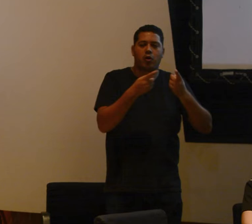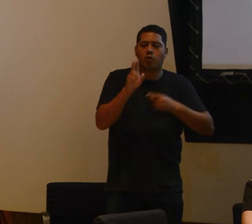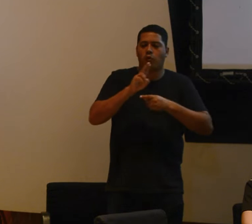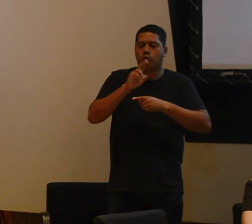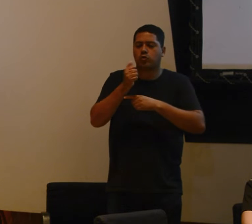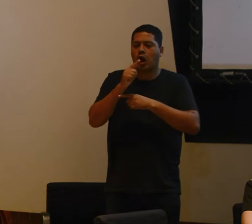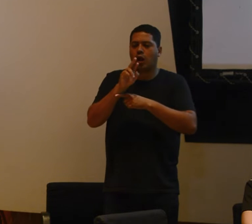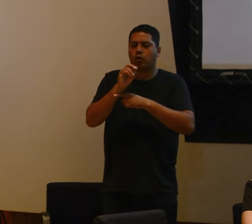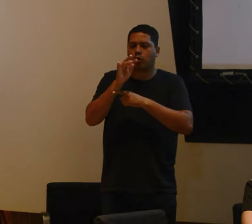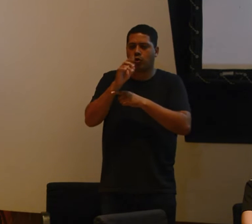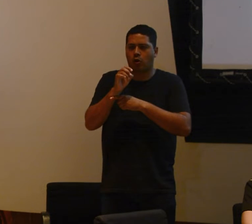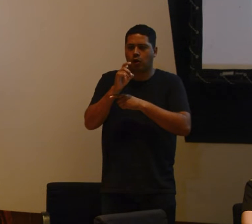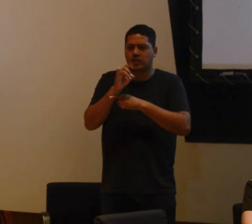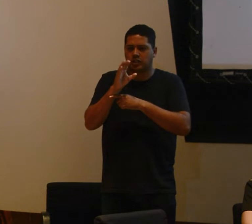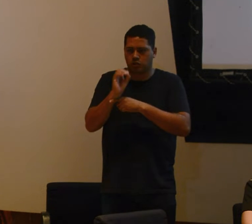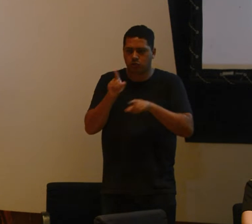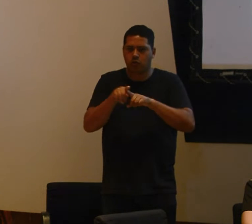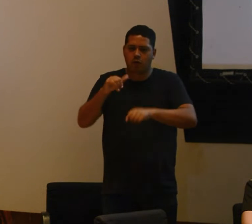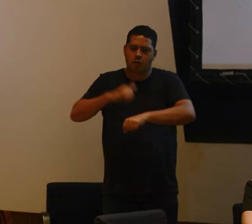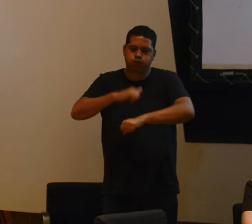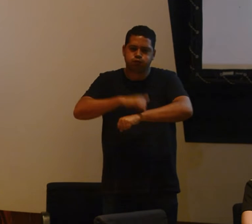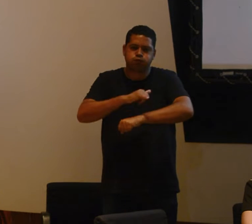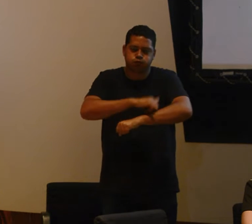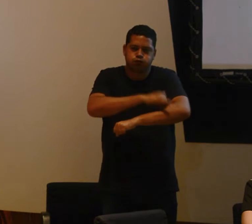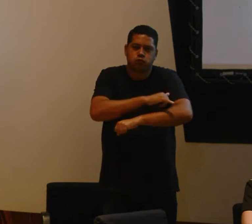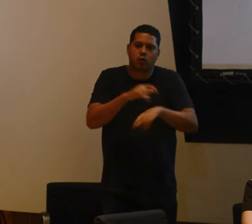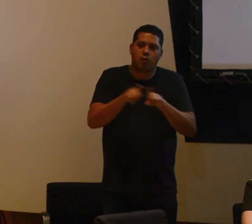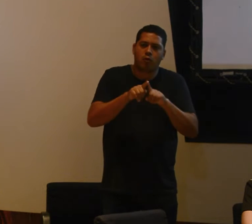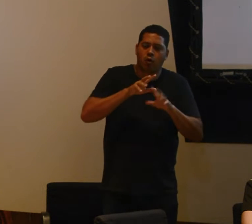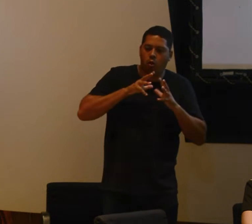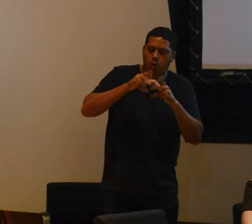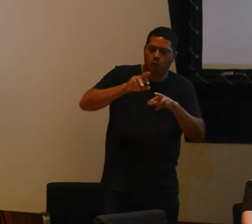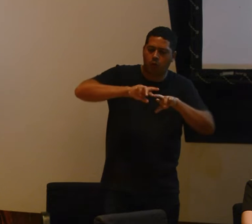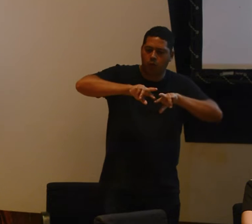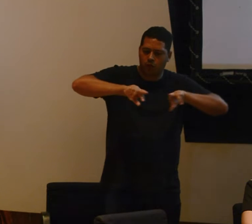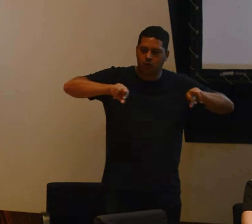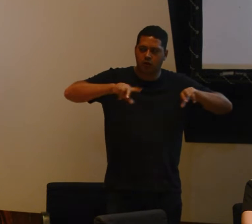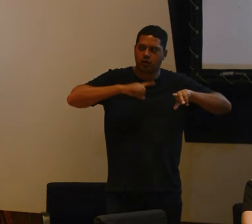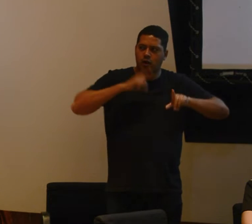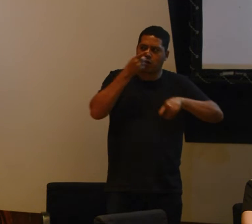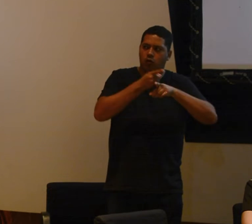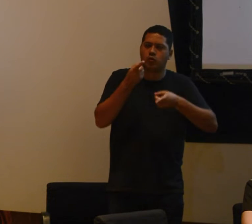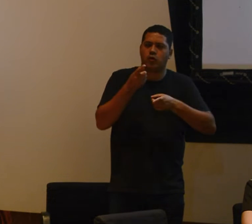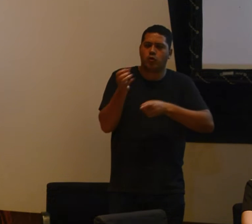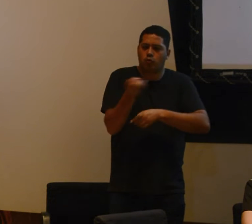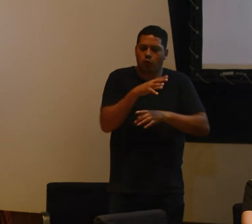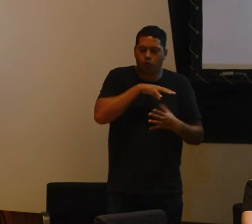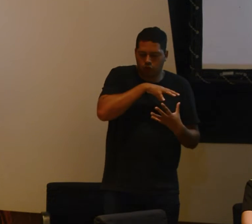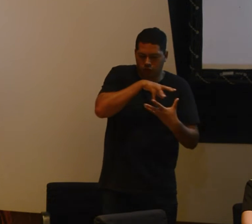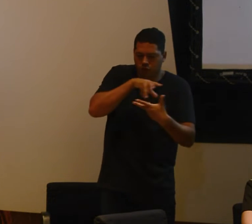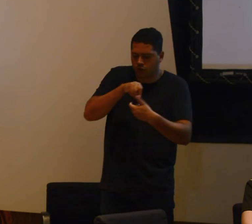e também a questão das todas as alterações que tem encontrado aí no Novo Mundo,